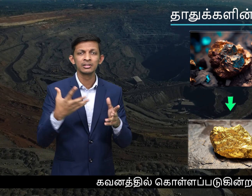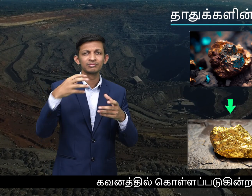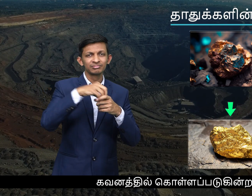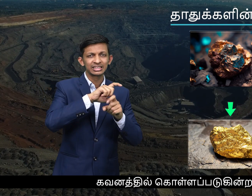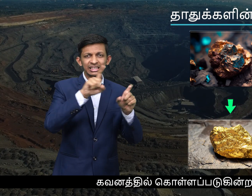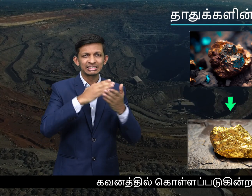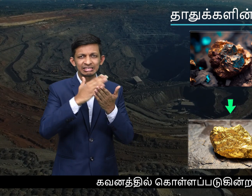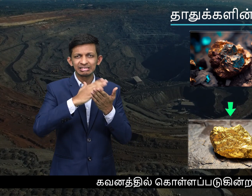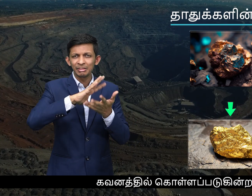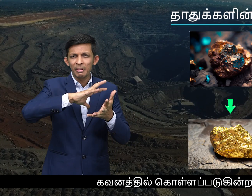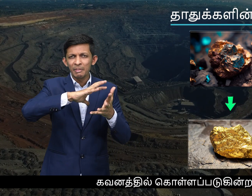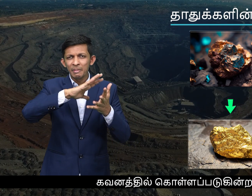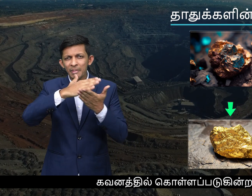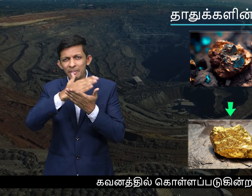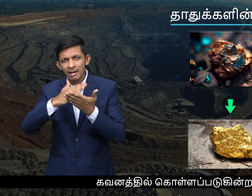கொள்ளப்படுகின்றன.